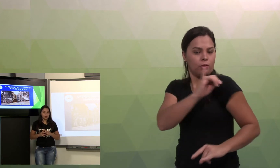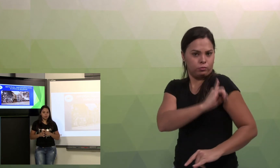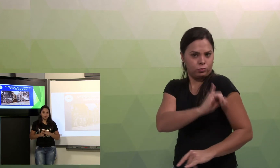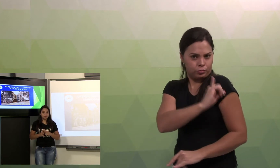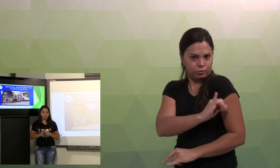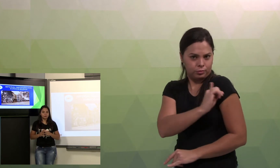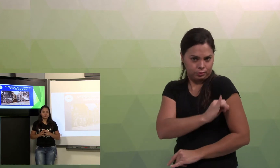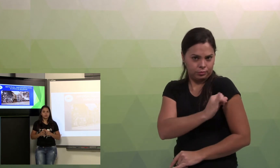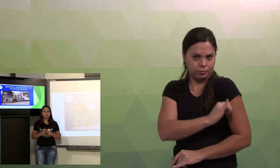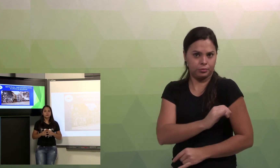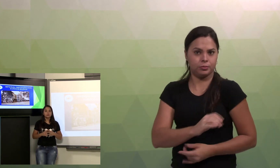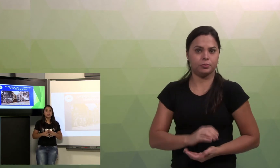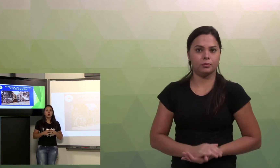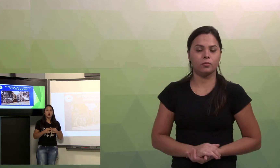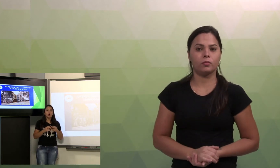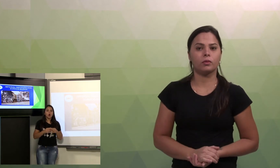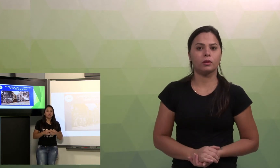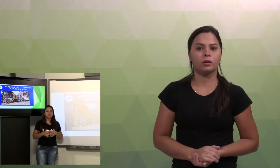Rio de Janeiro.